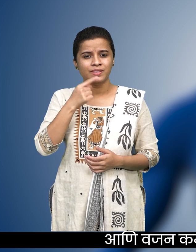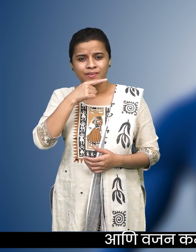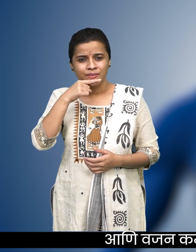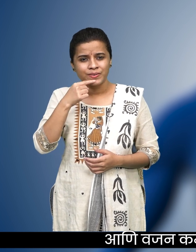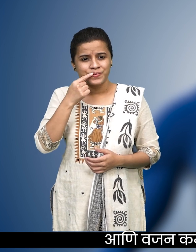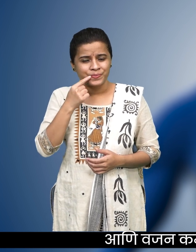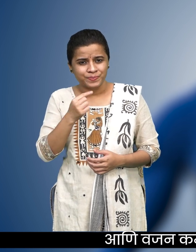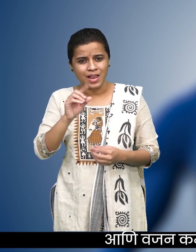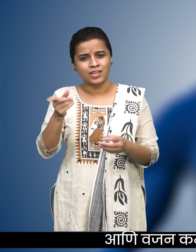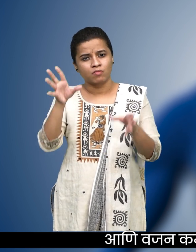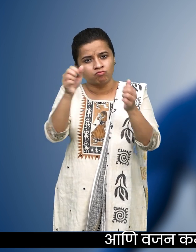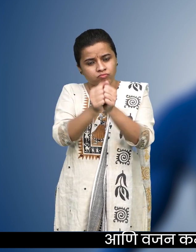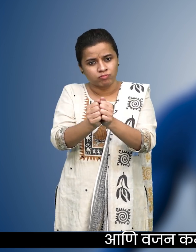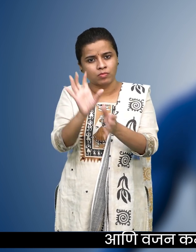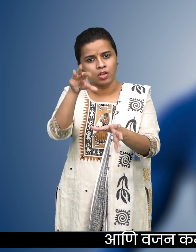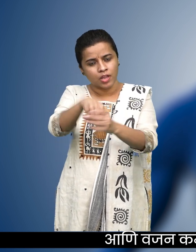होतो.